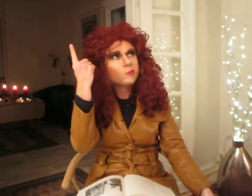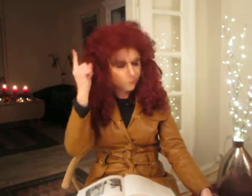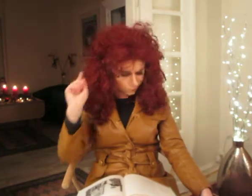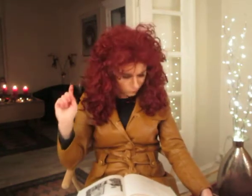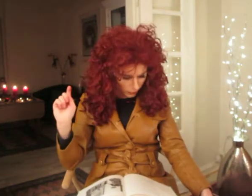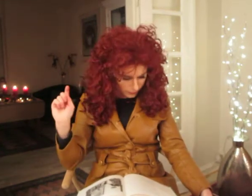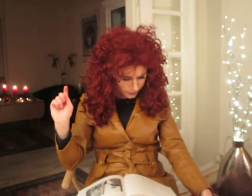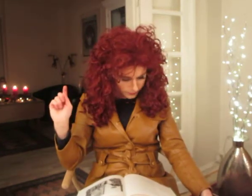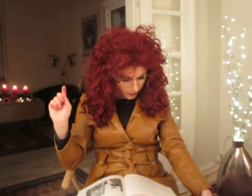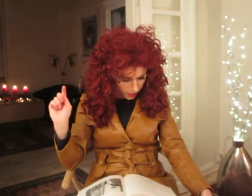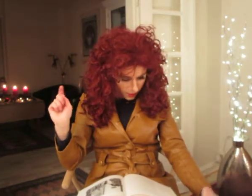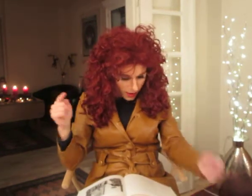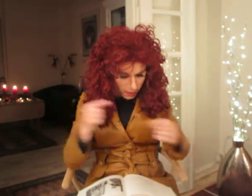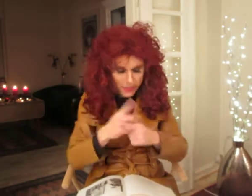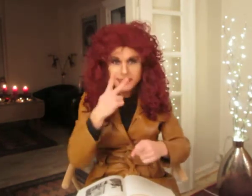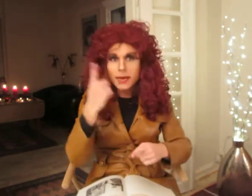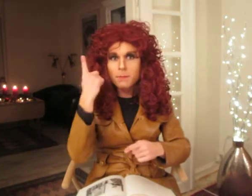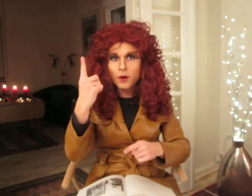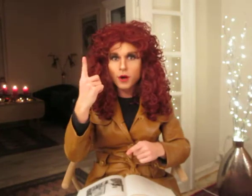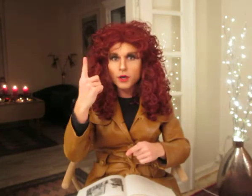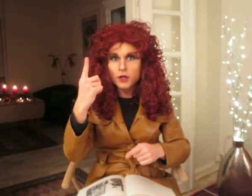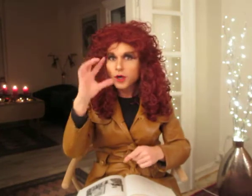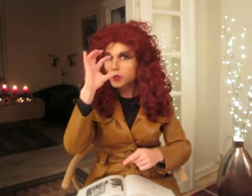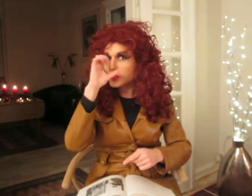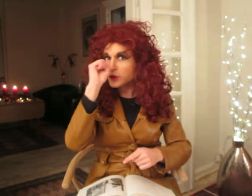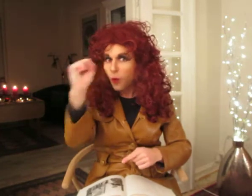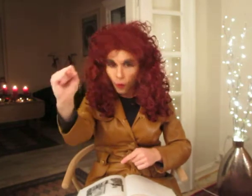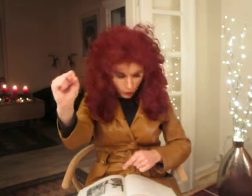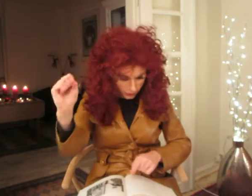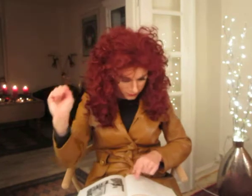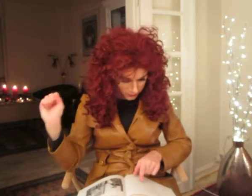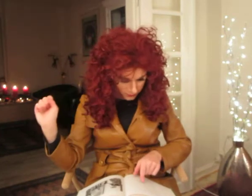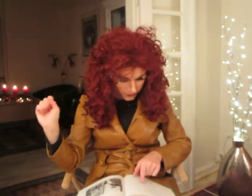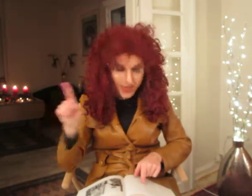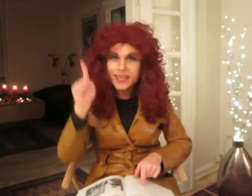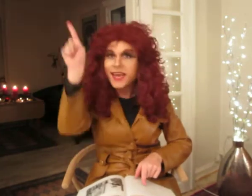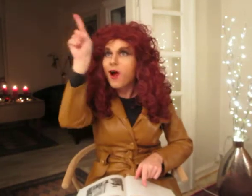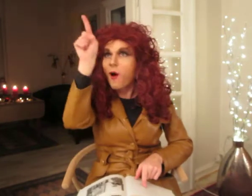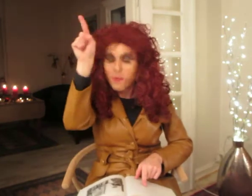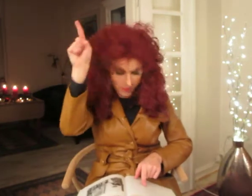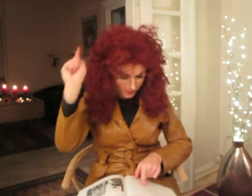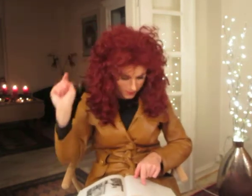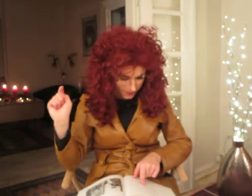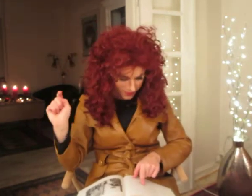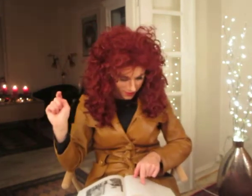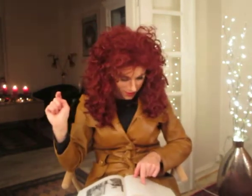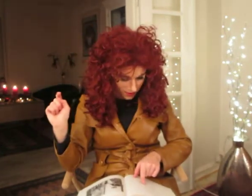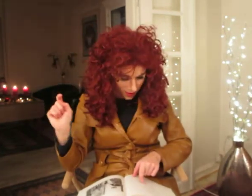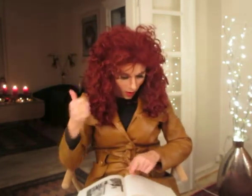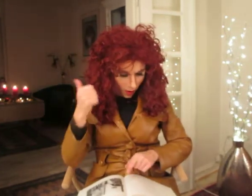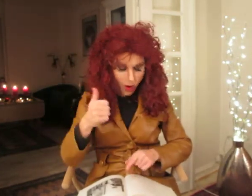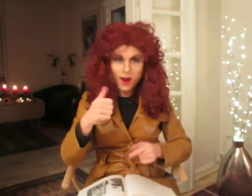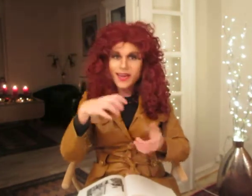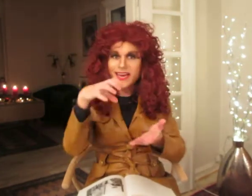Mmmh! Men det blok dukken der oppe! Og en